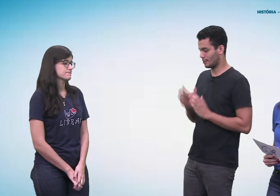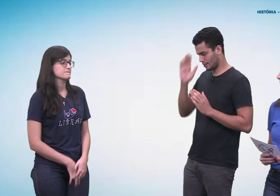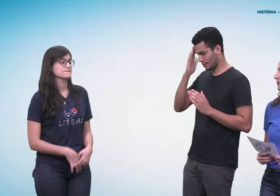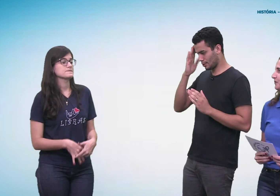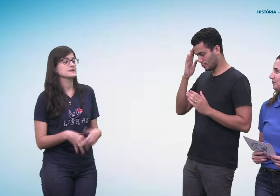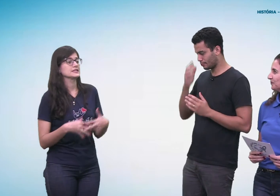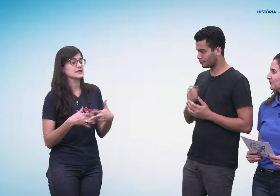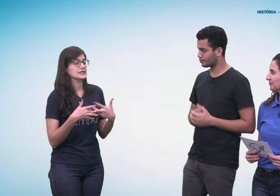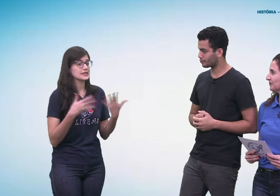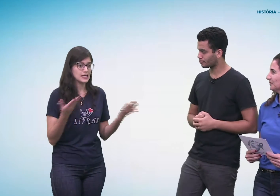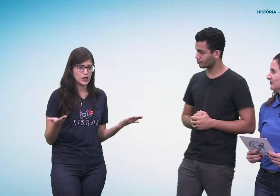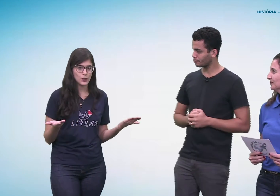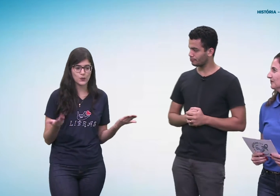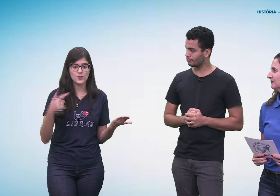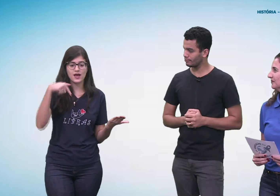crescimento.